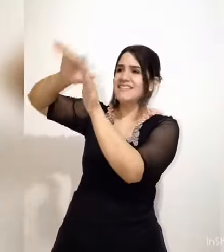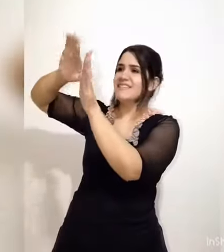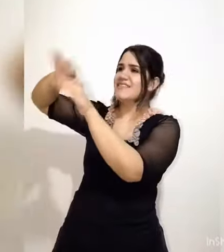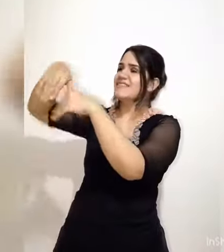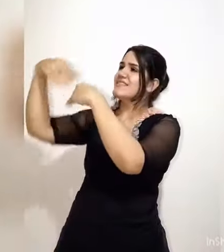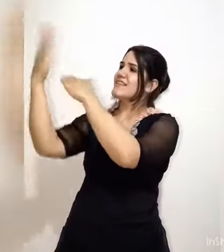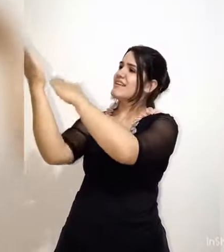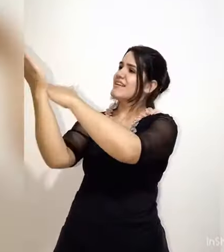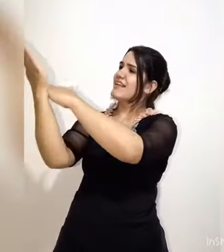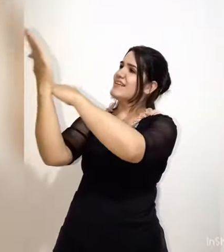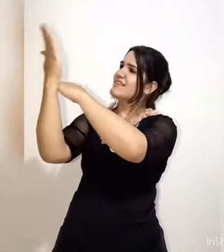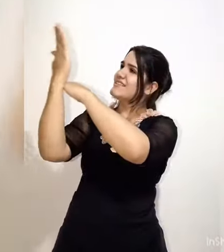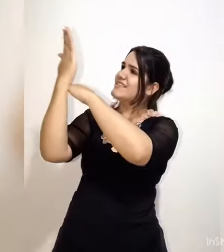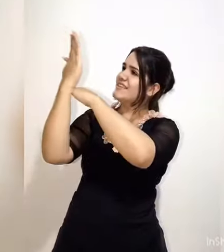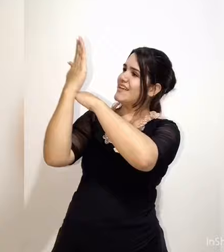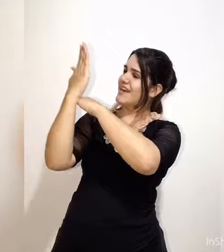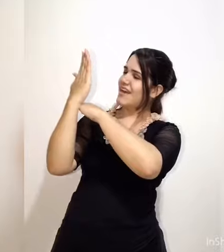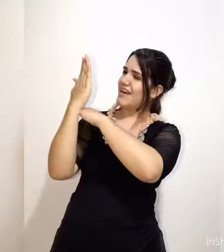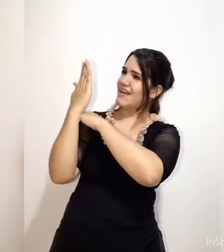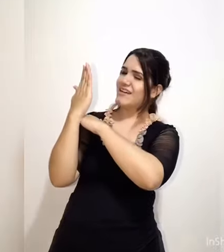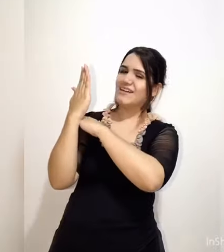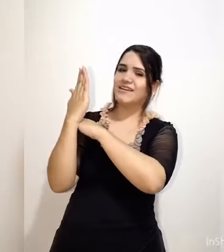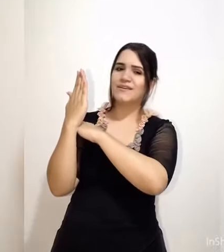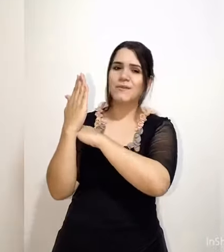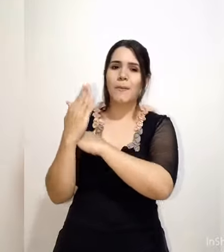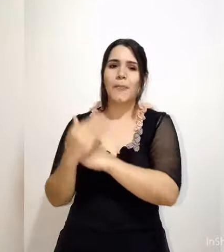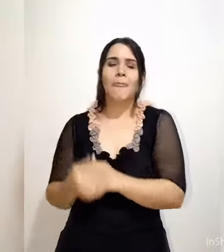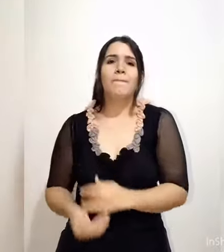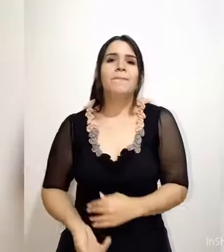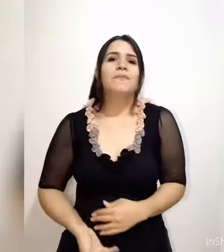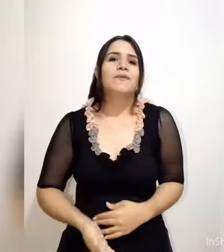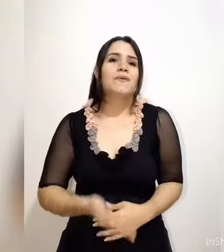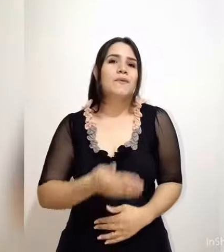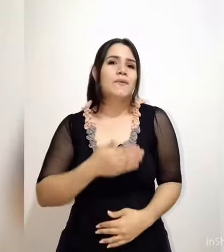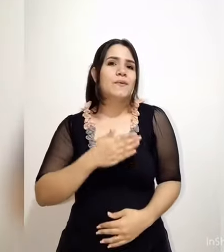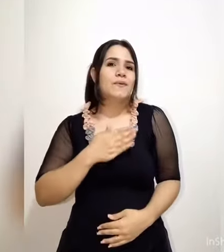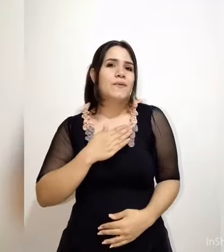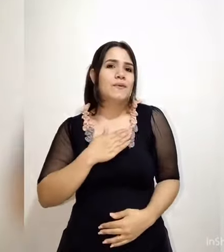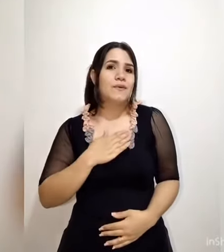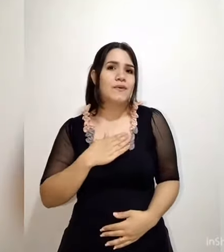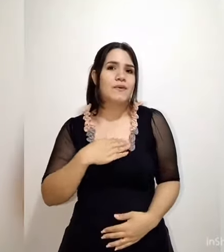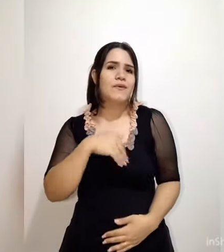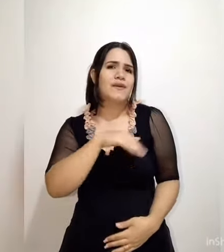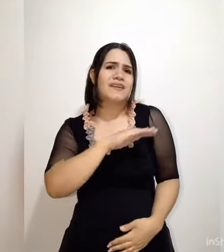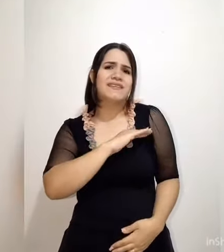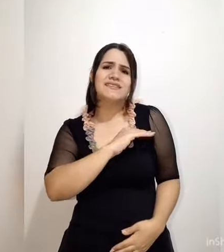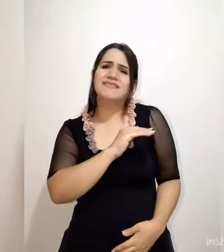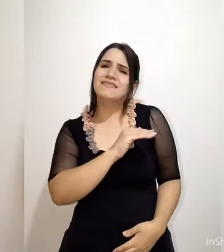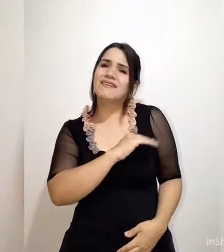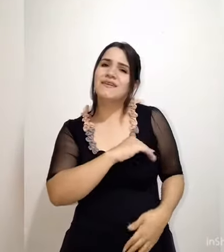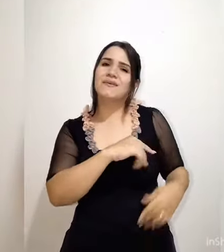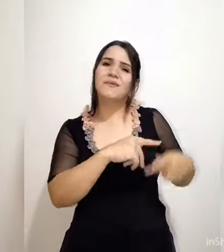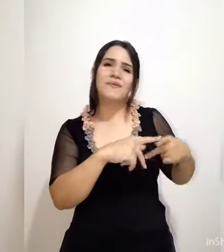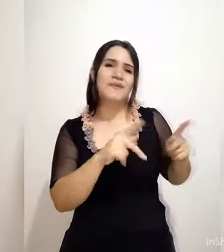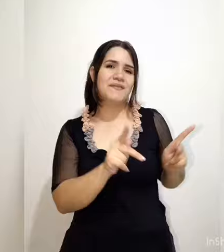celestial Com o coração em